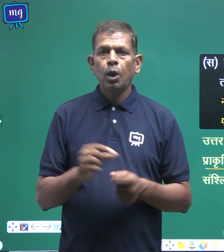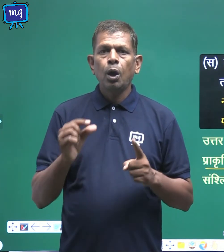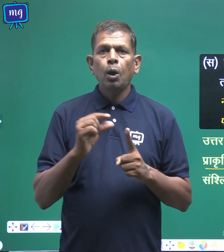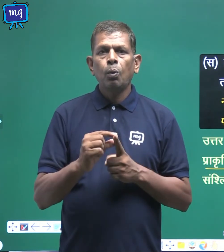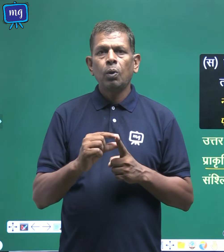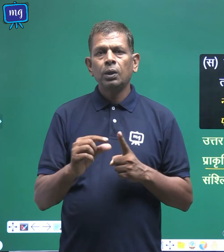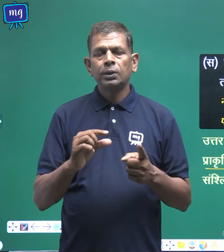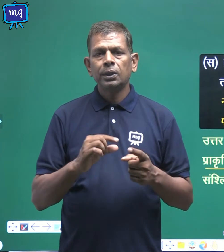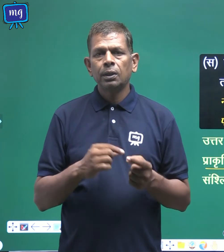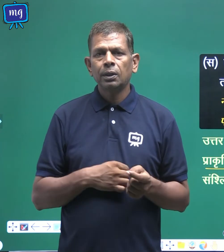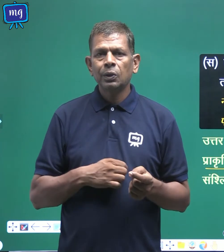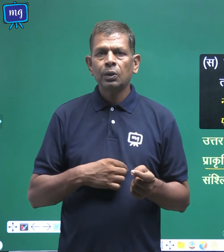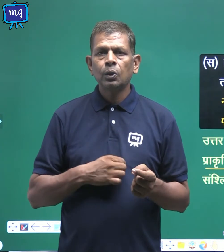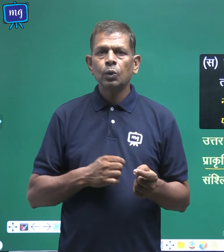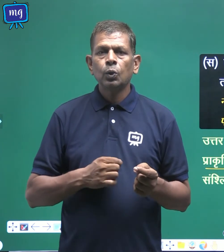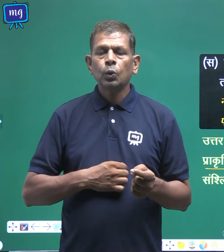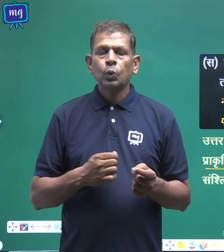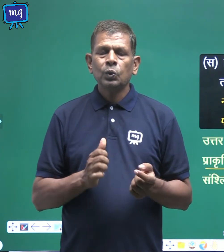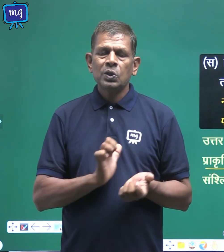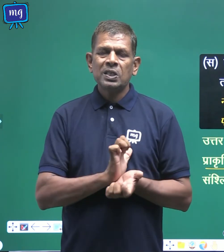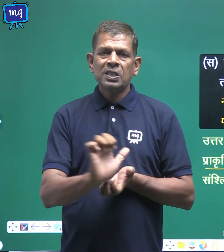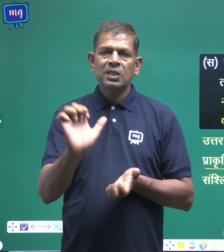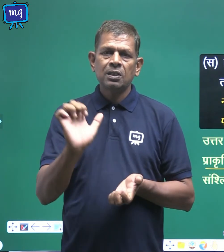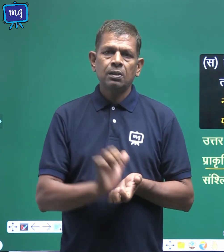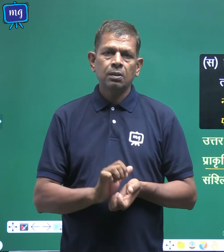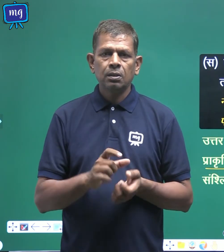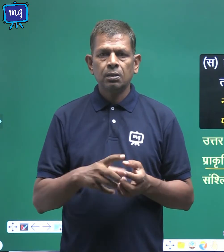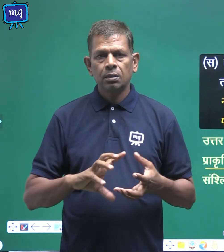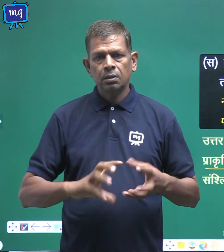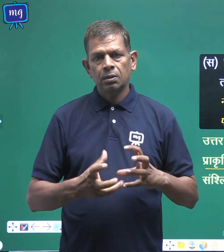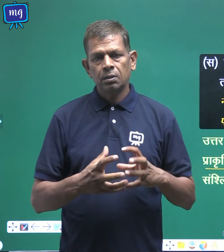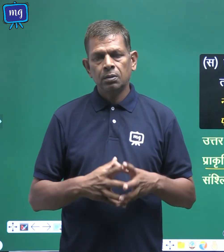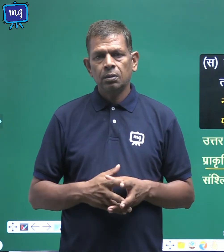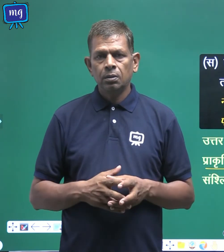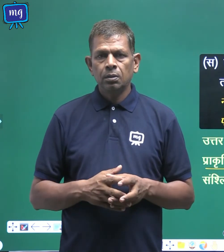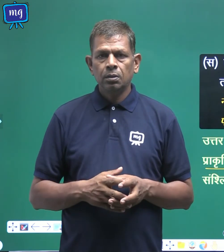पॉलिएस्टर, पॉलिएस्टर एक संश्लिष्ट तंतु है।